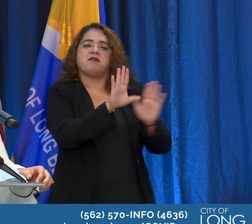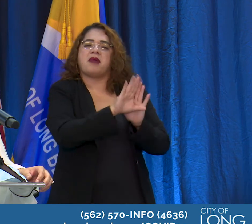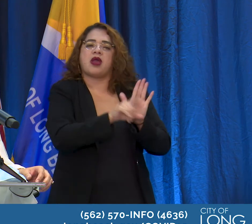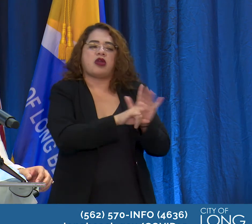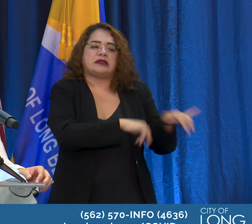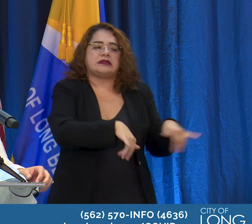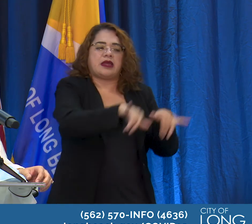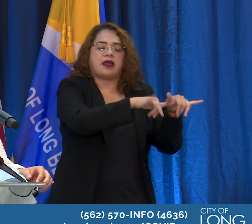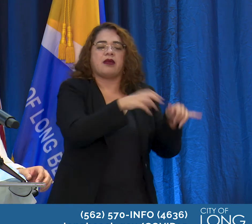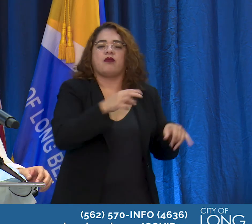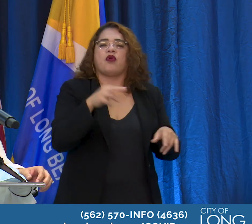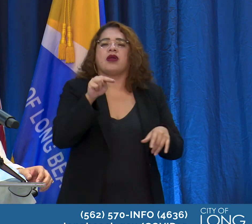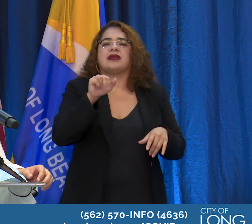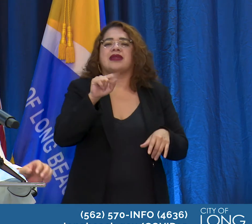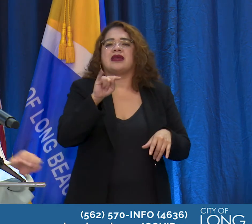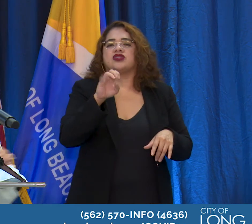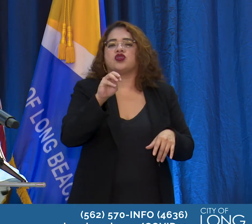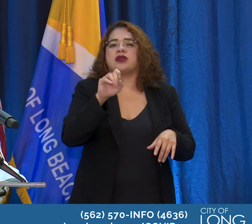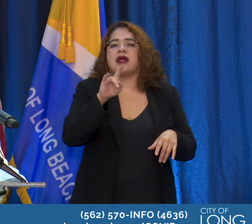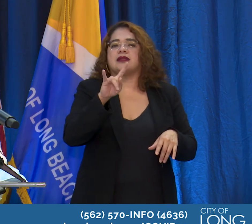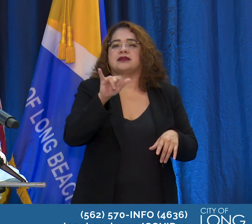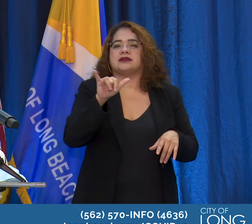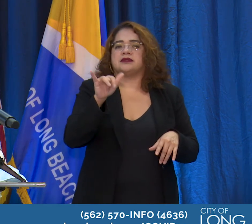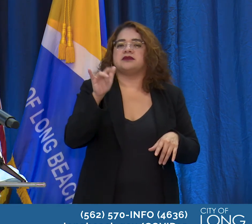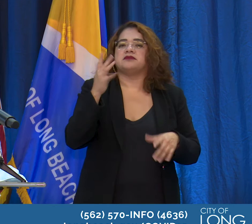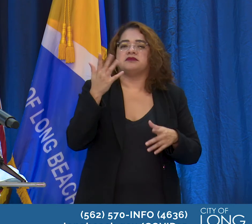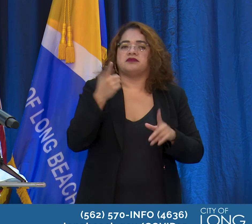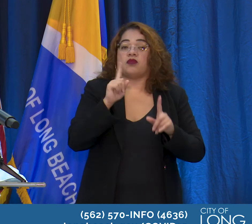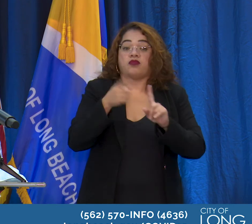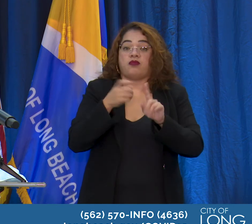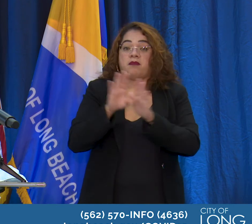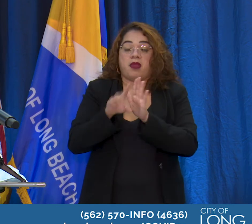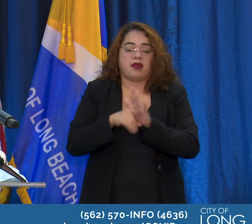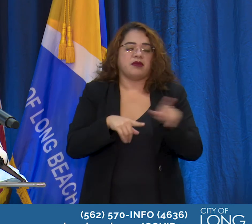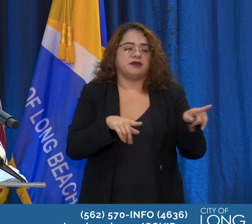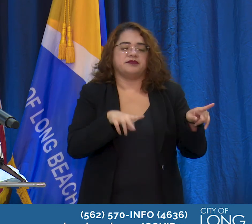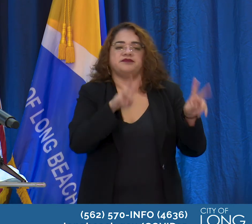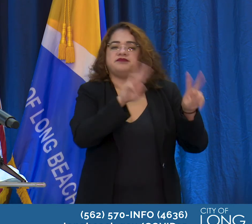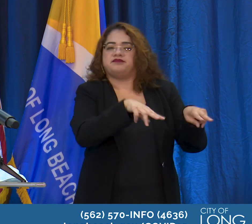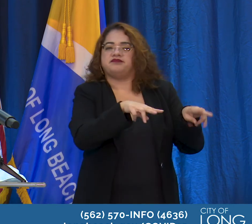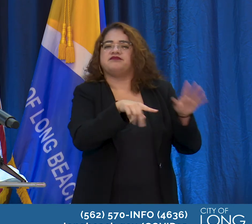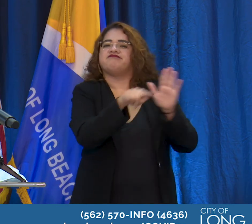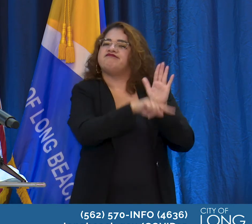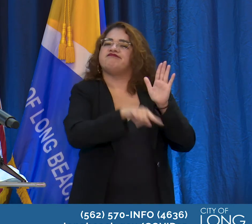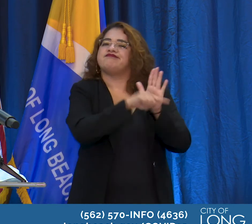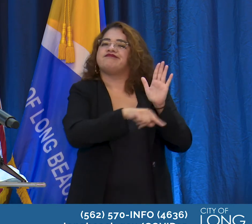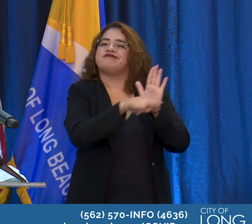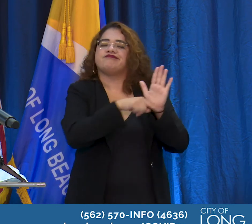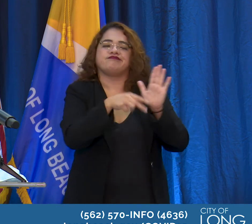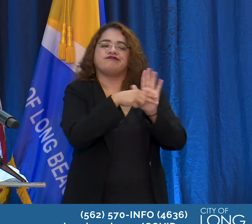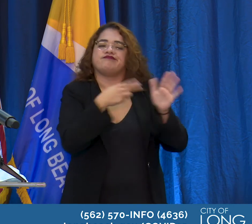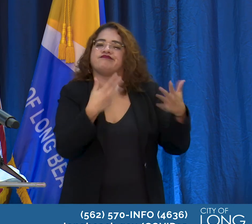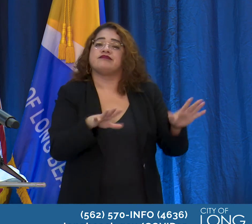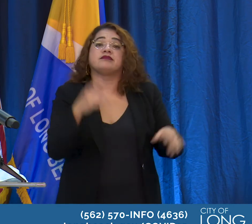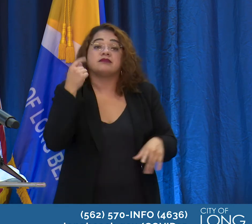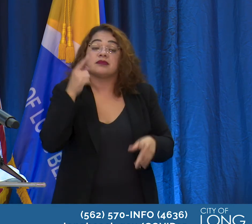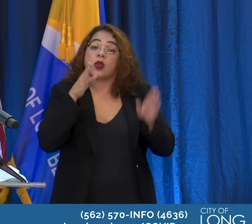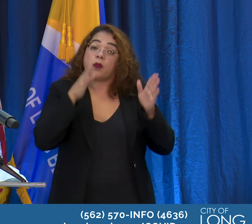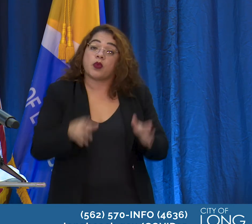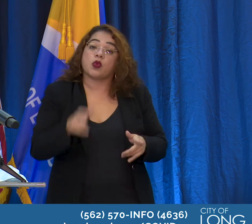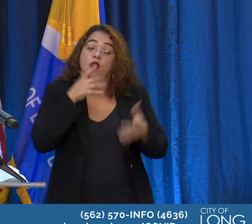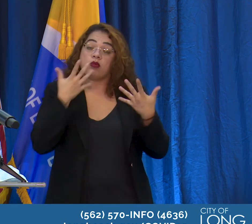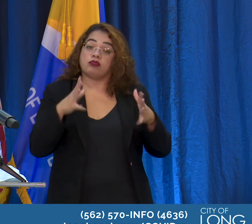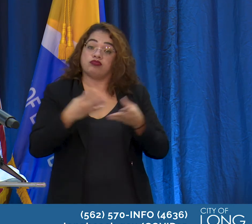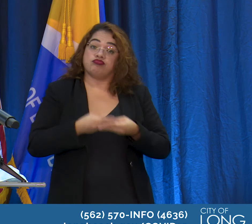mencionado anteriormente. El estigma también puede ocurrir después de que una persona ya se haya recuperado de